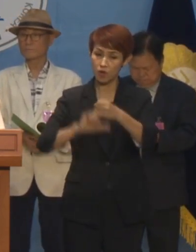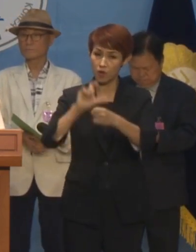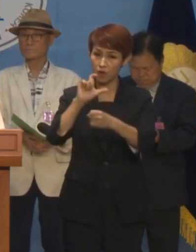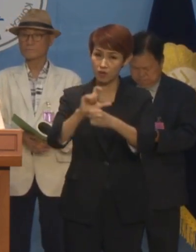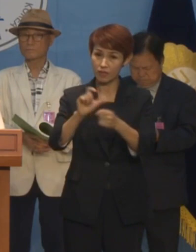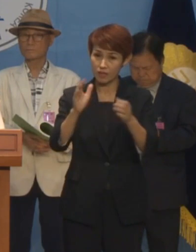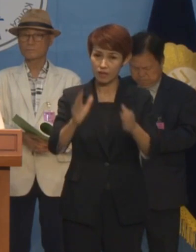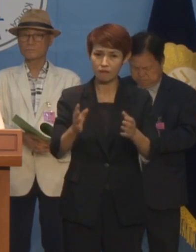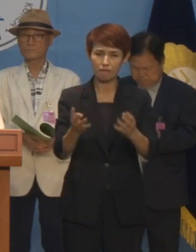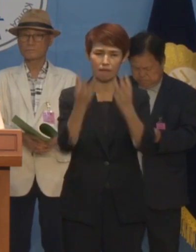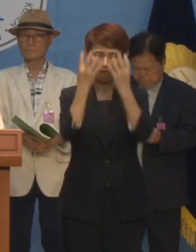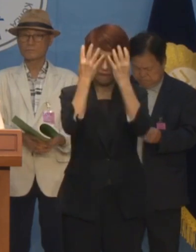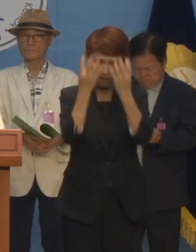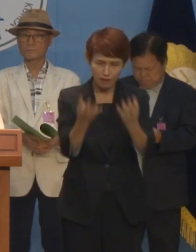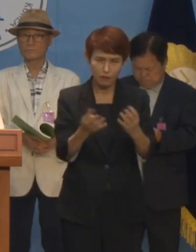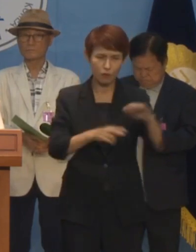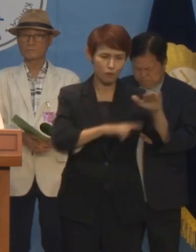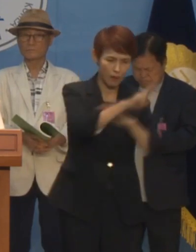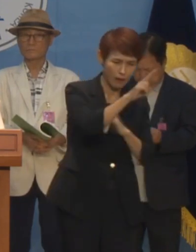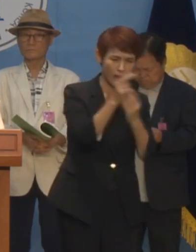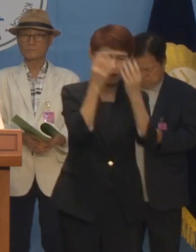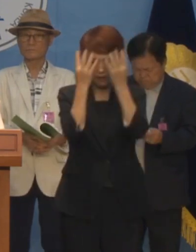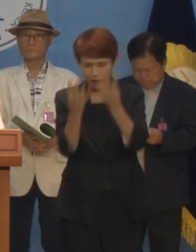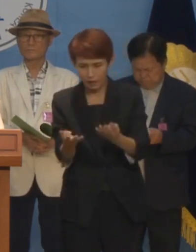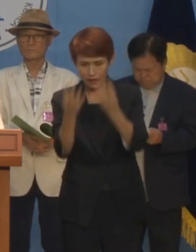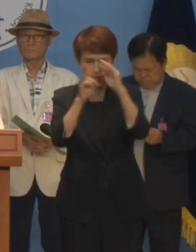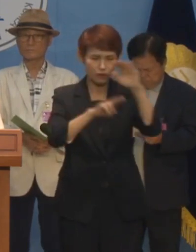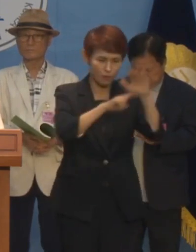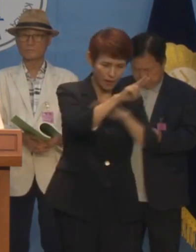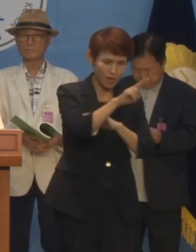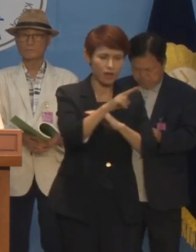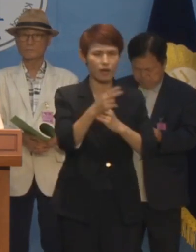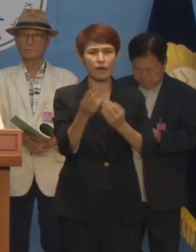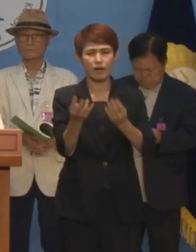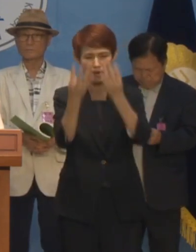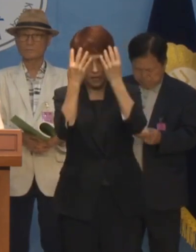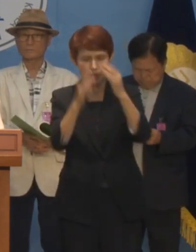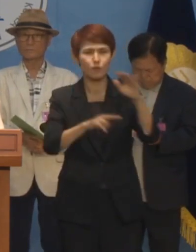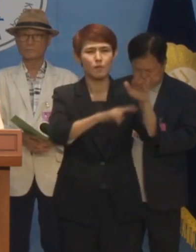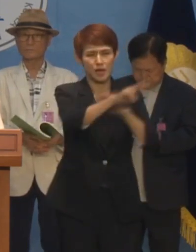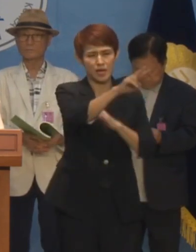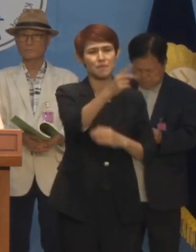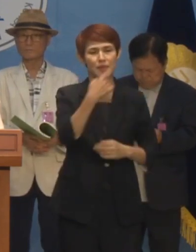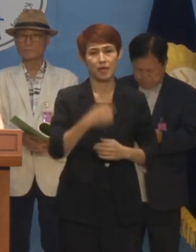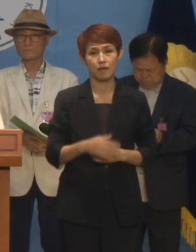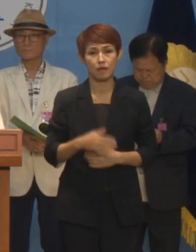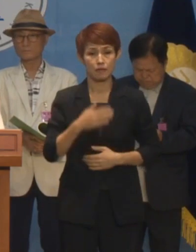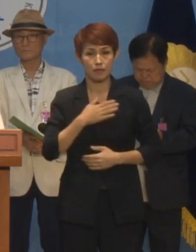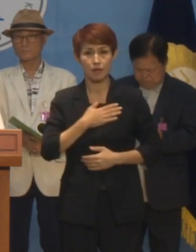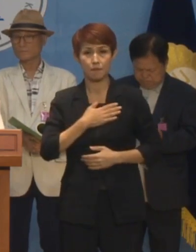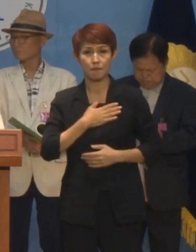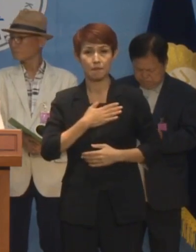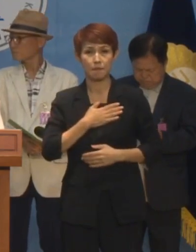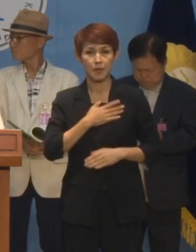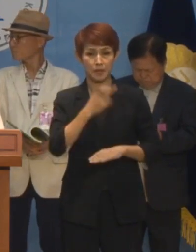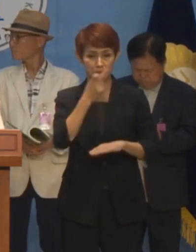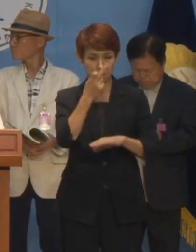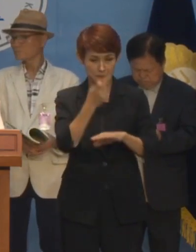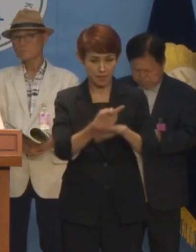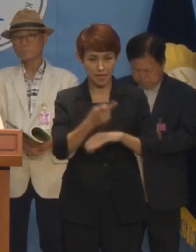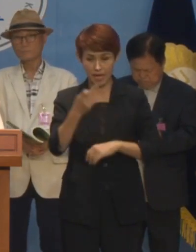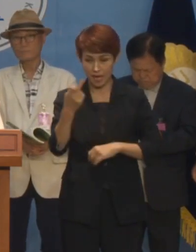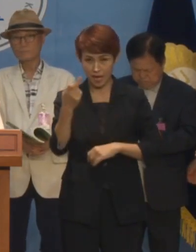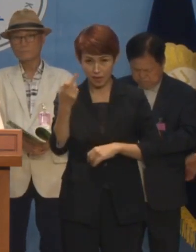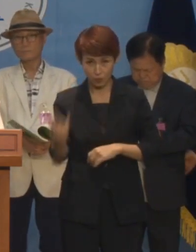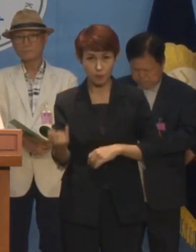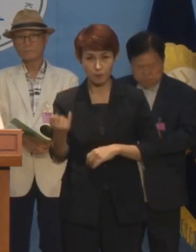갔다가 도망다니다가 감옥 갔다가 도망다니다가 그걸 반복했습니다. 그리고 제 막내 동생은 87년 6월 항쟁이